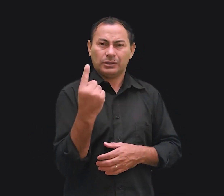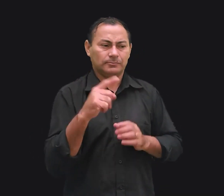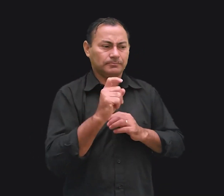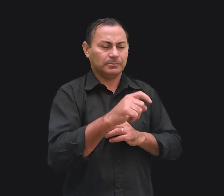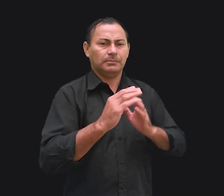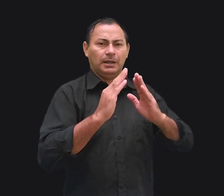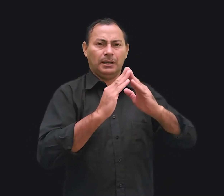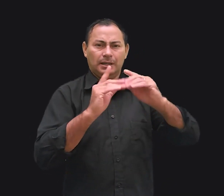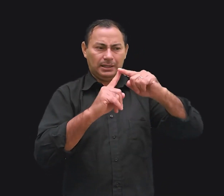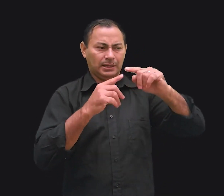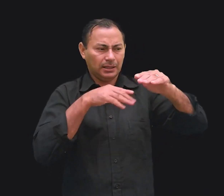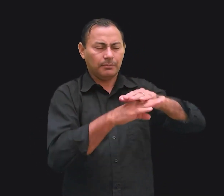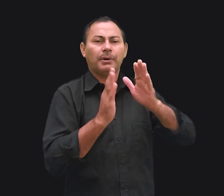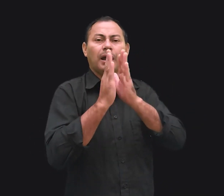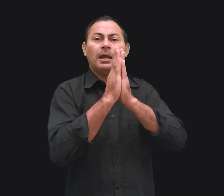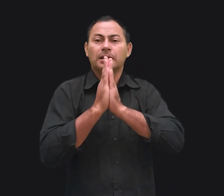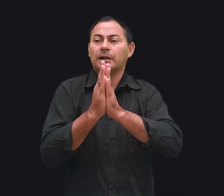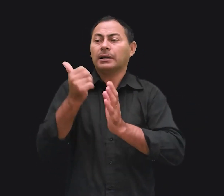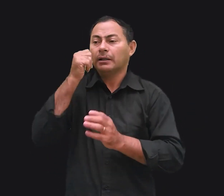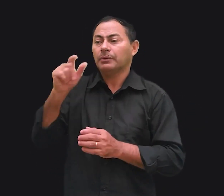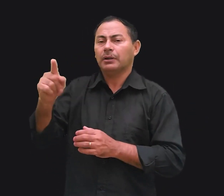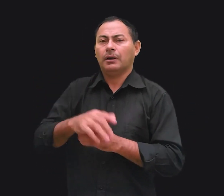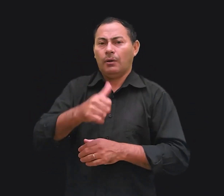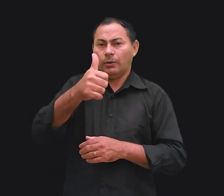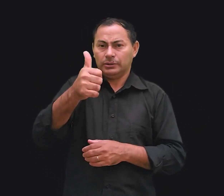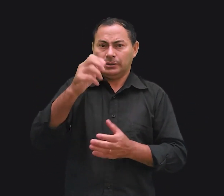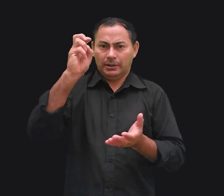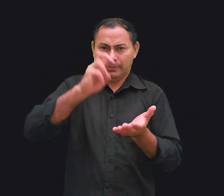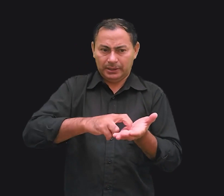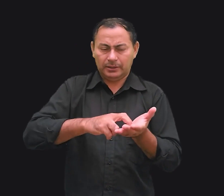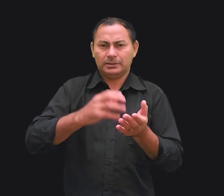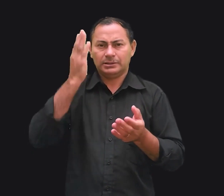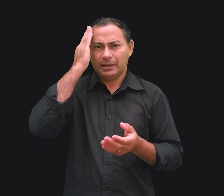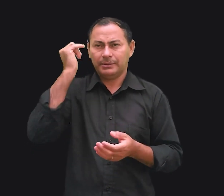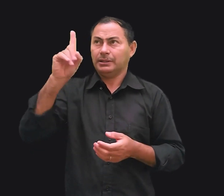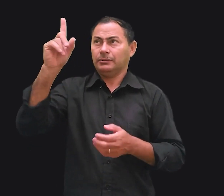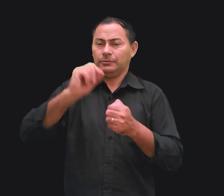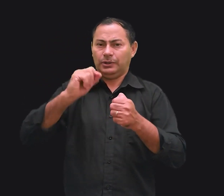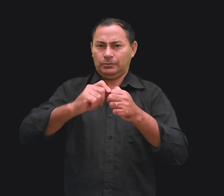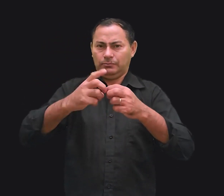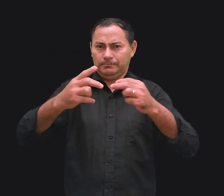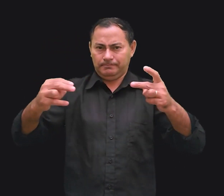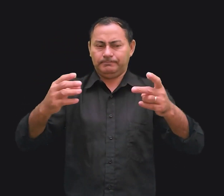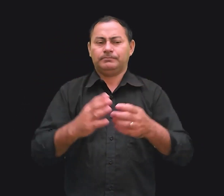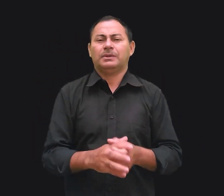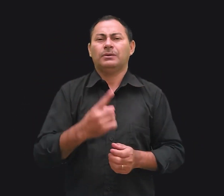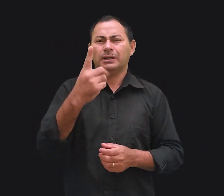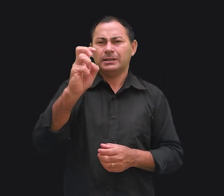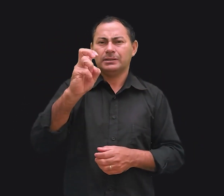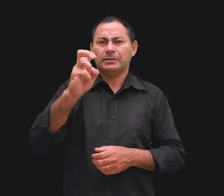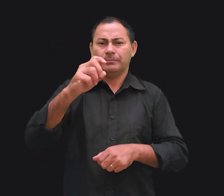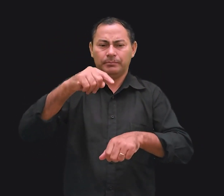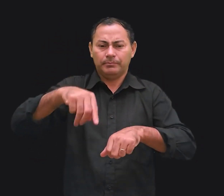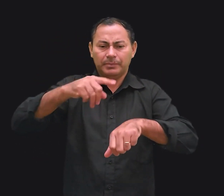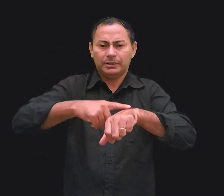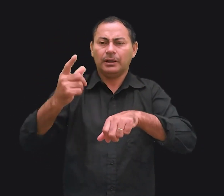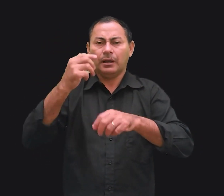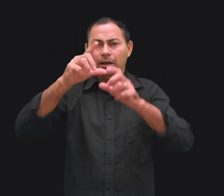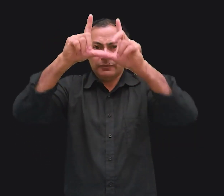desci sozinho para a capela para orar. Às 11 horas da manhã eu sabia que Deus tinha feito algo. Uns 15 minutos depois a